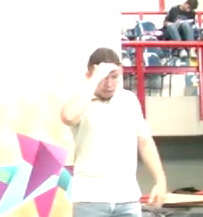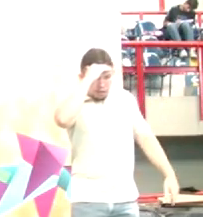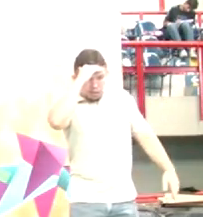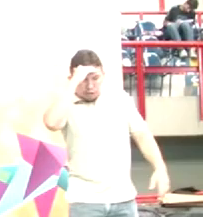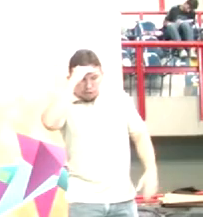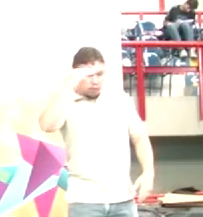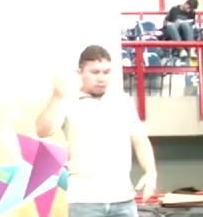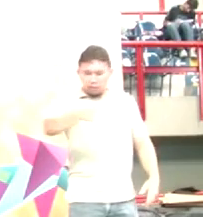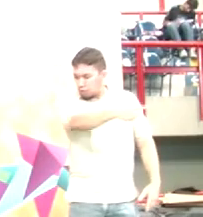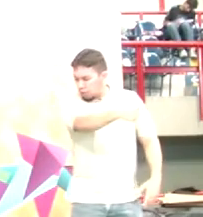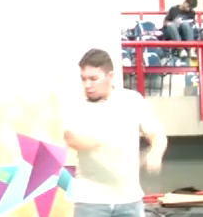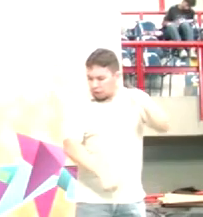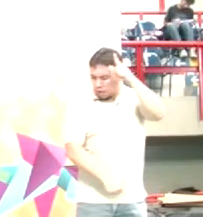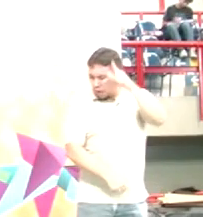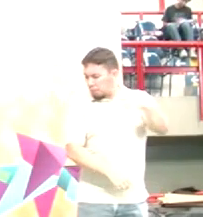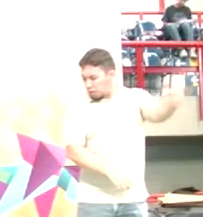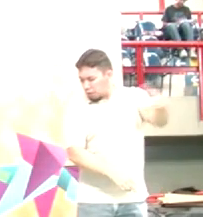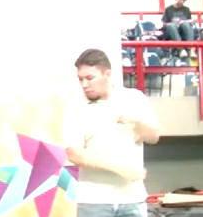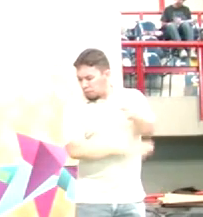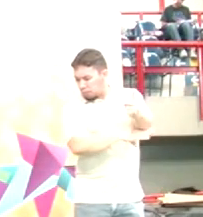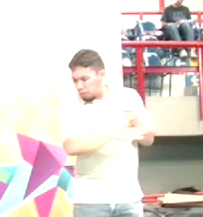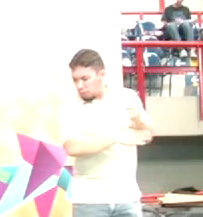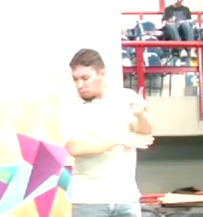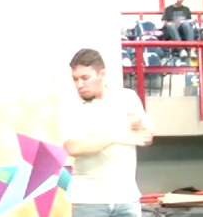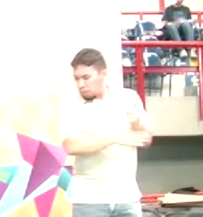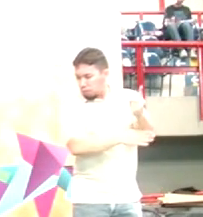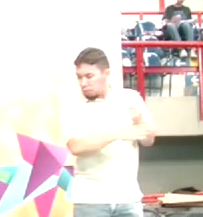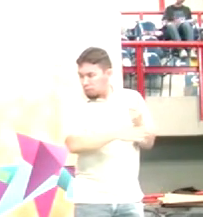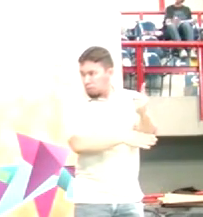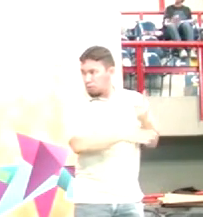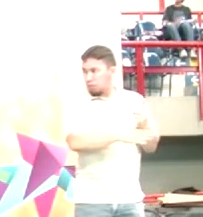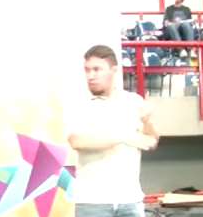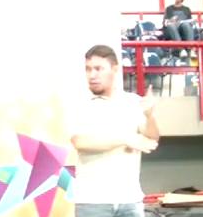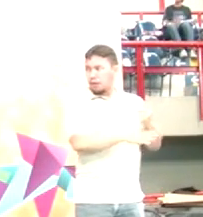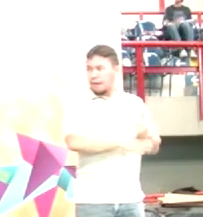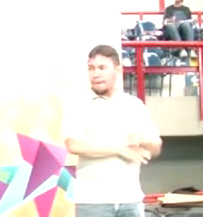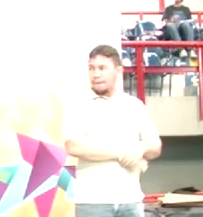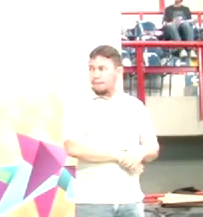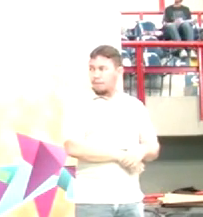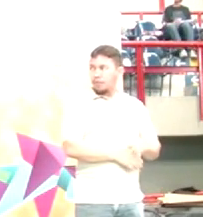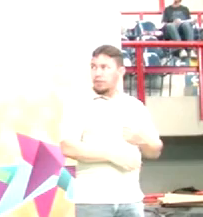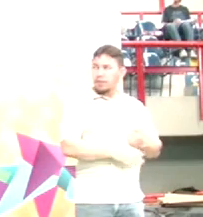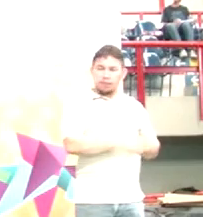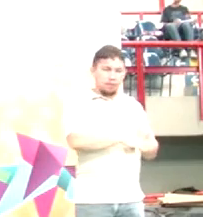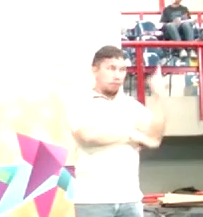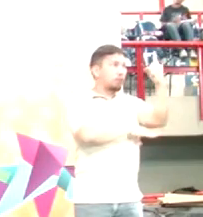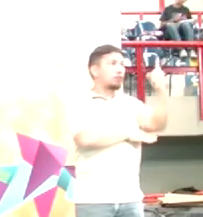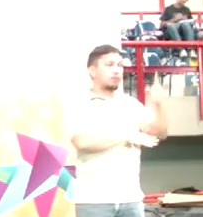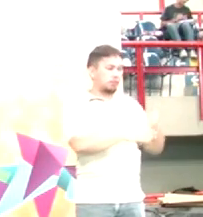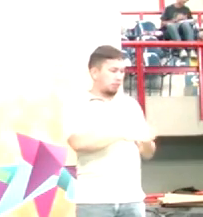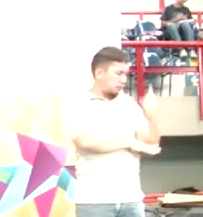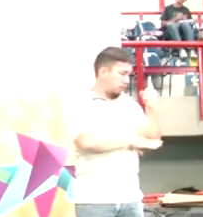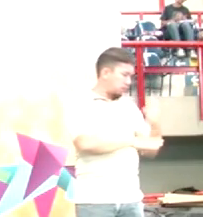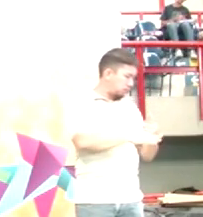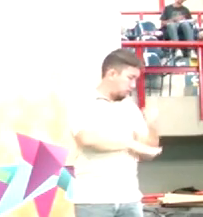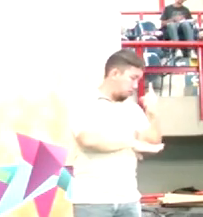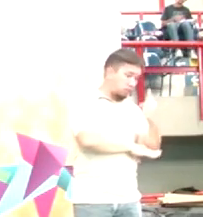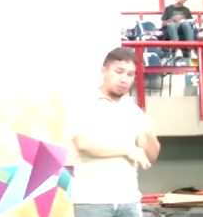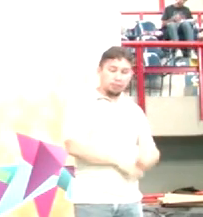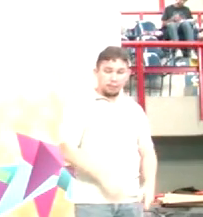Alemães, fogo, fogo. Que veio o bichinho, né? Um monte. Aí foi tipo.